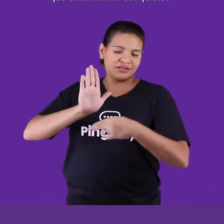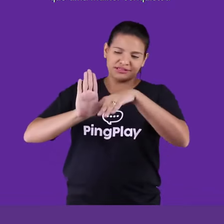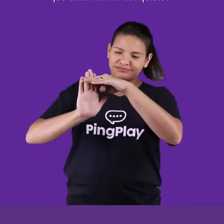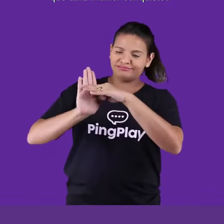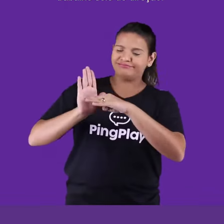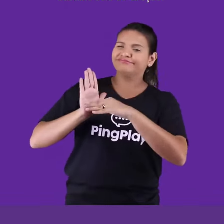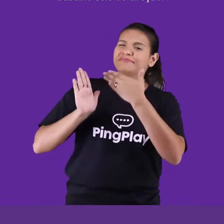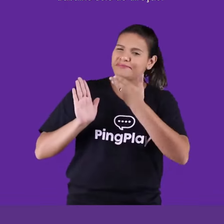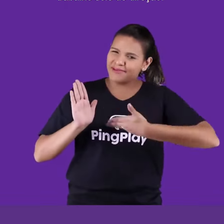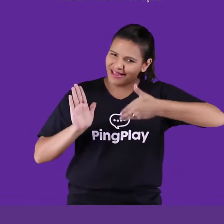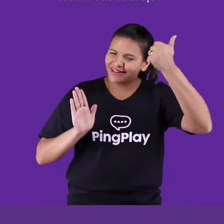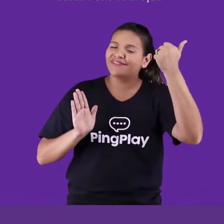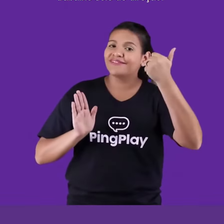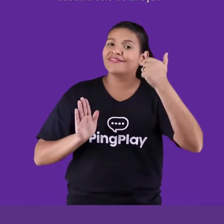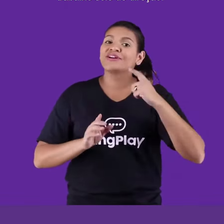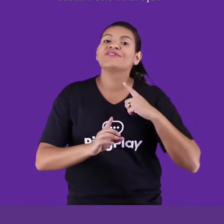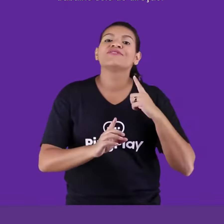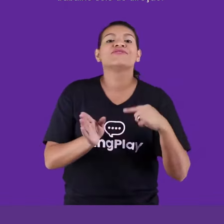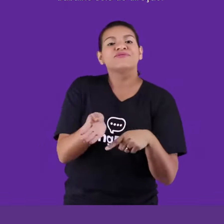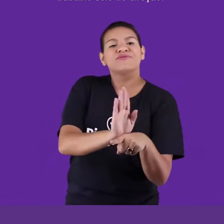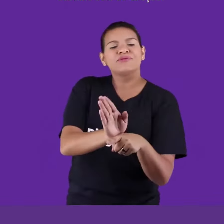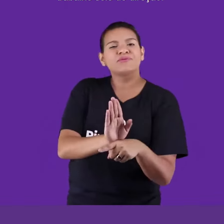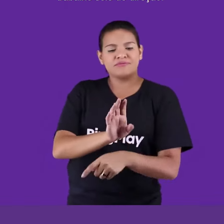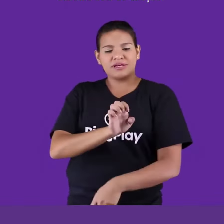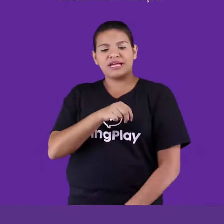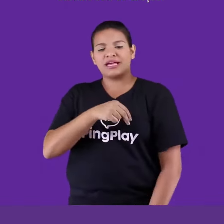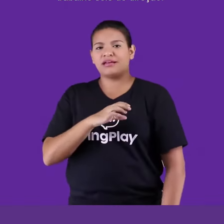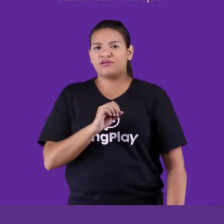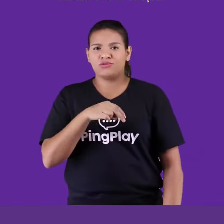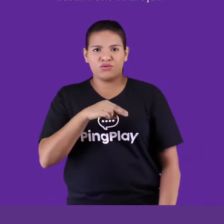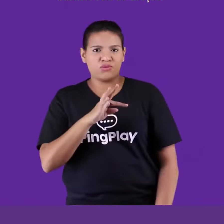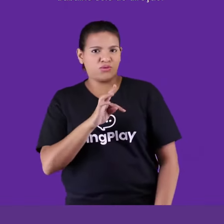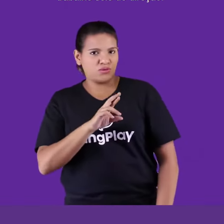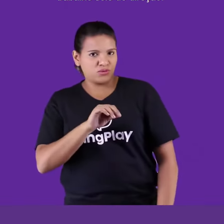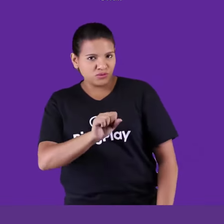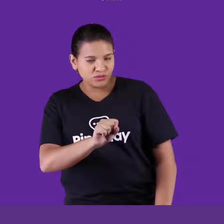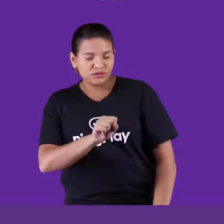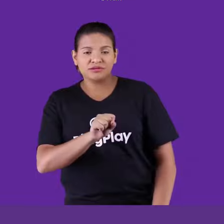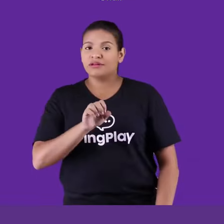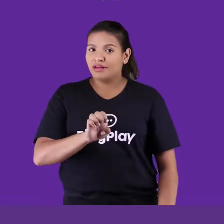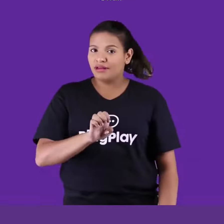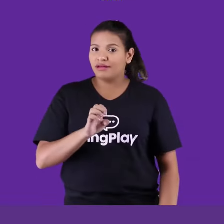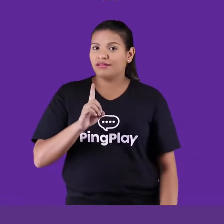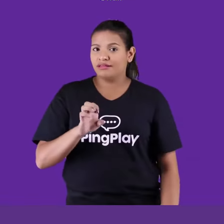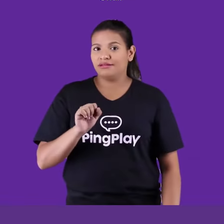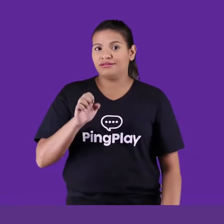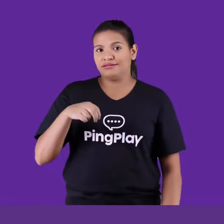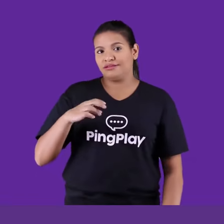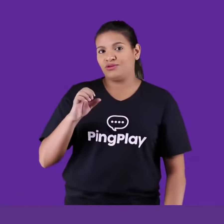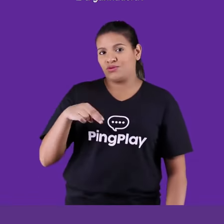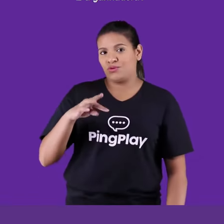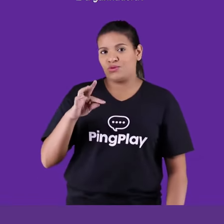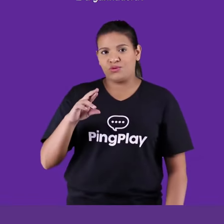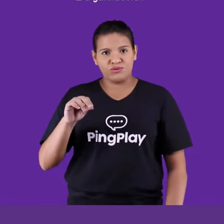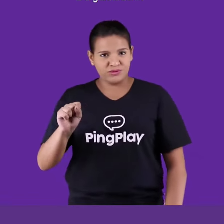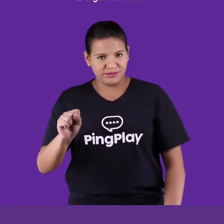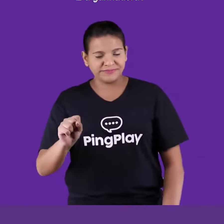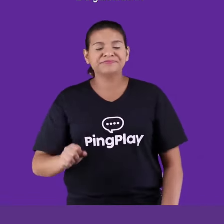mulher conquistou uma indicação em seu primeiro a sala de direção burro EA ganhadora